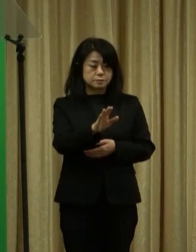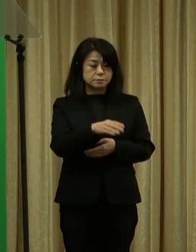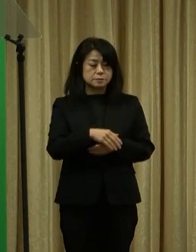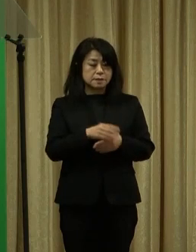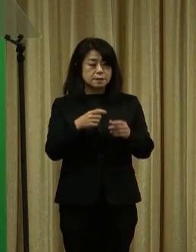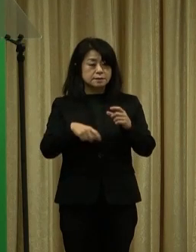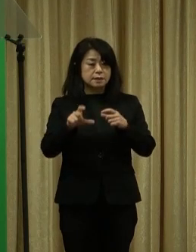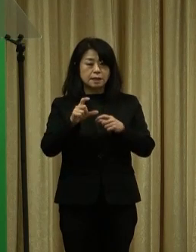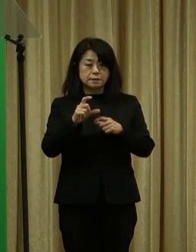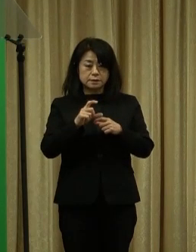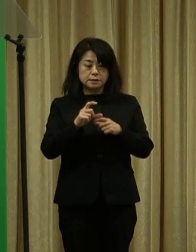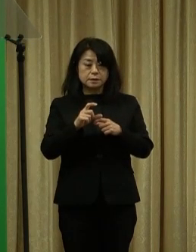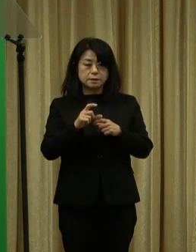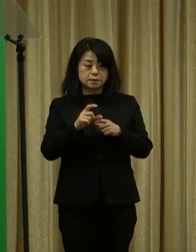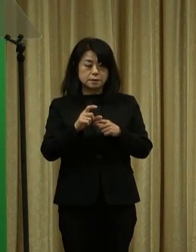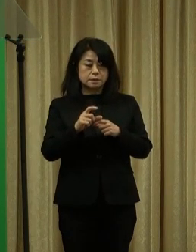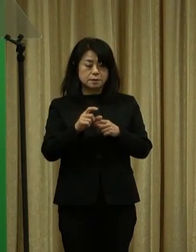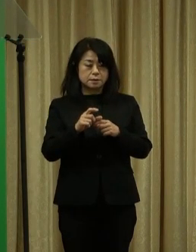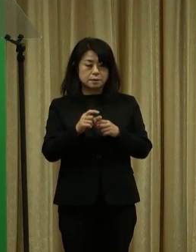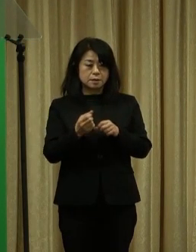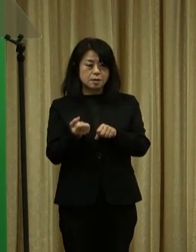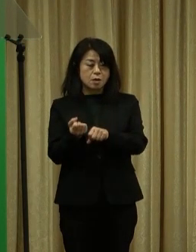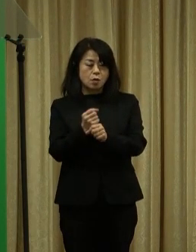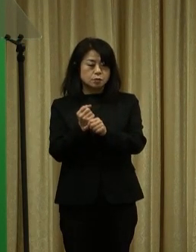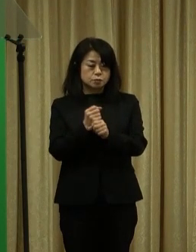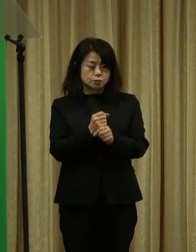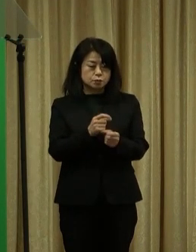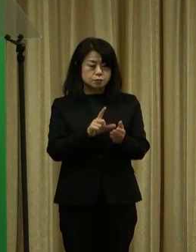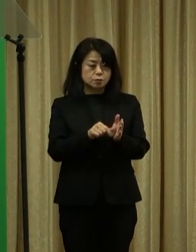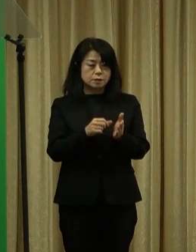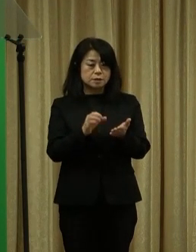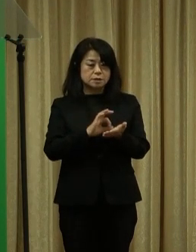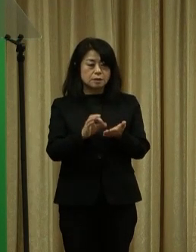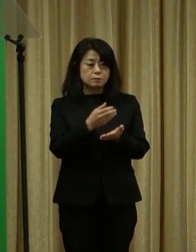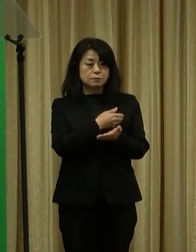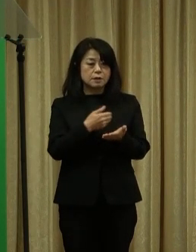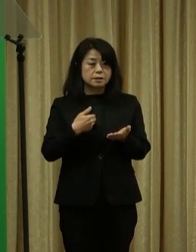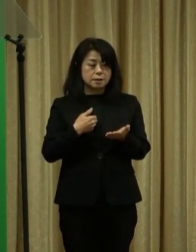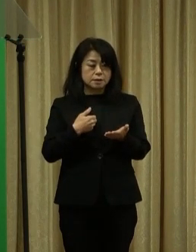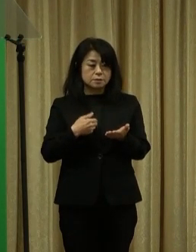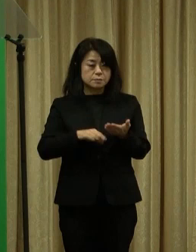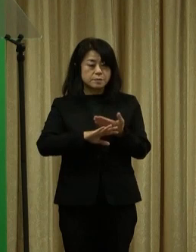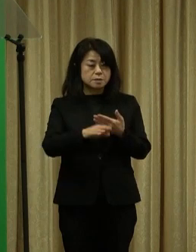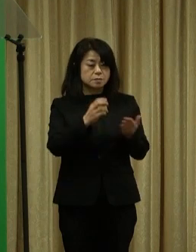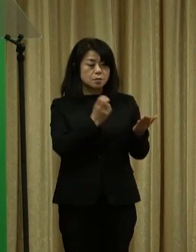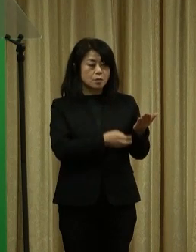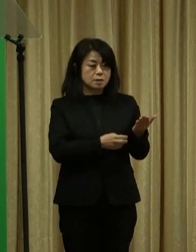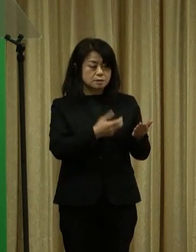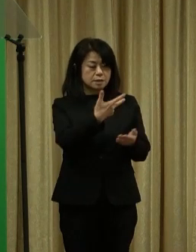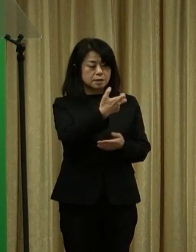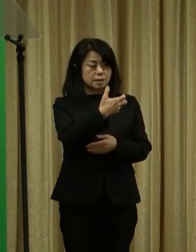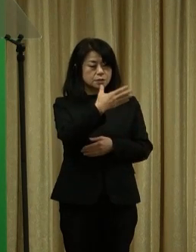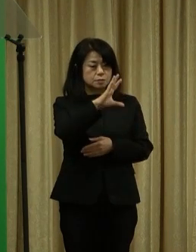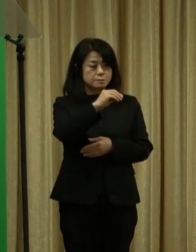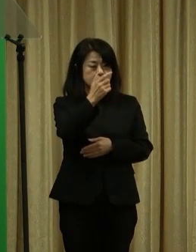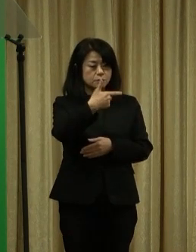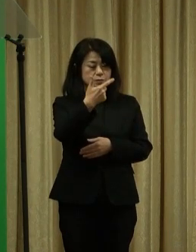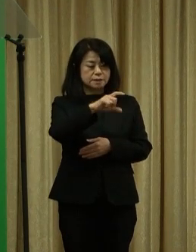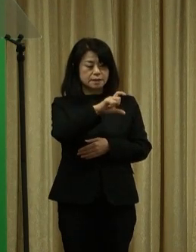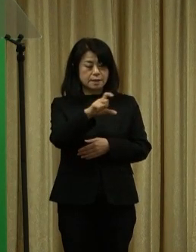に補修をするのに使える、これは別の法律ですけれども70万6千円